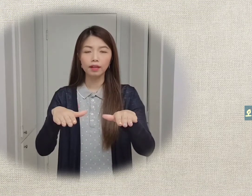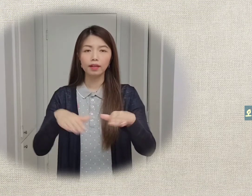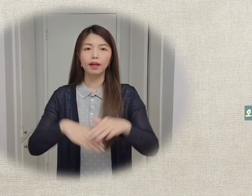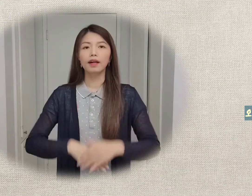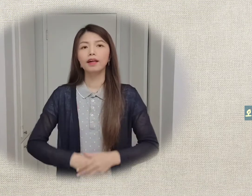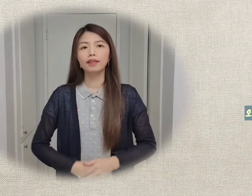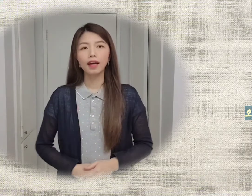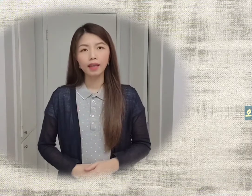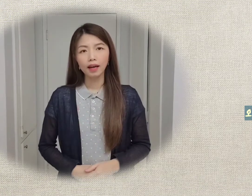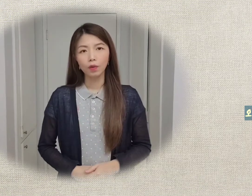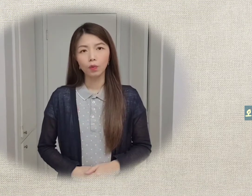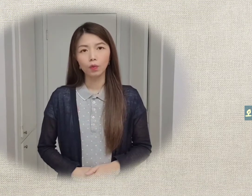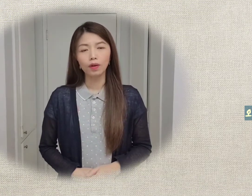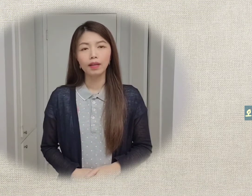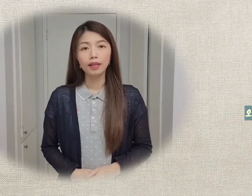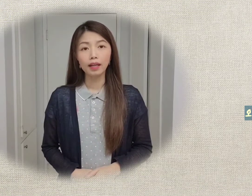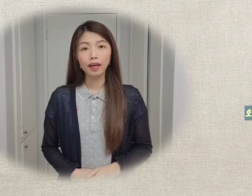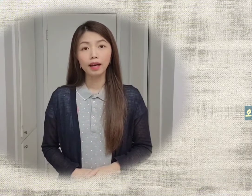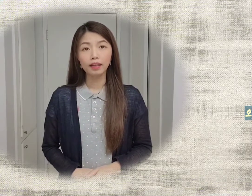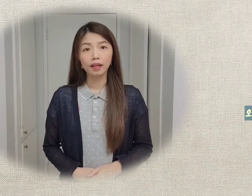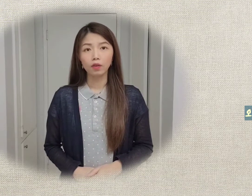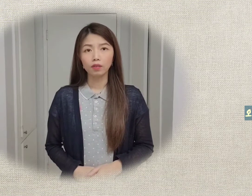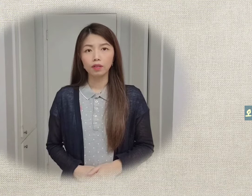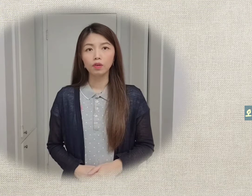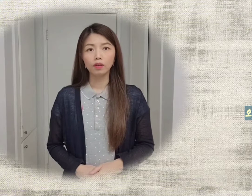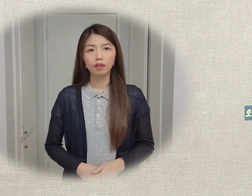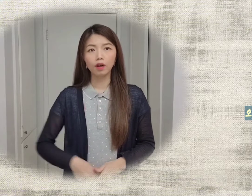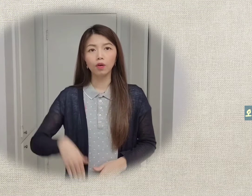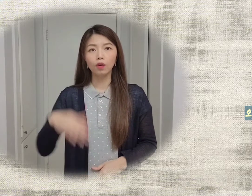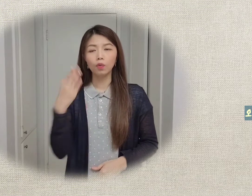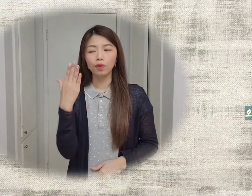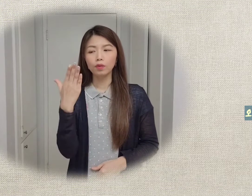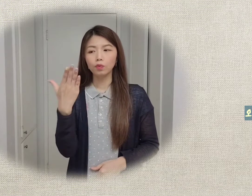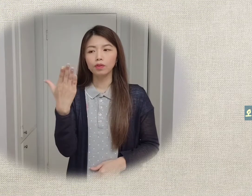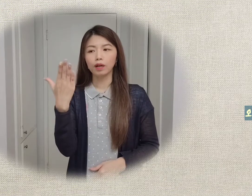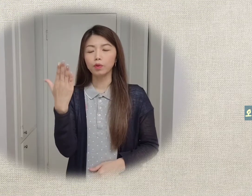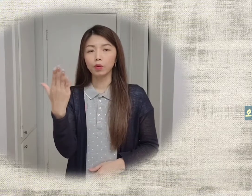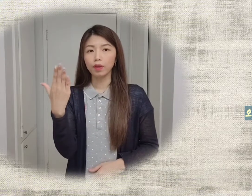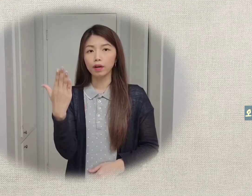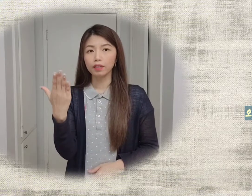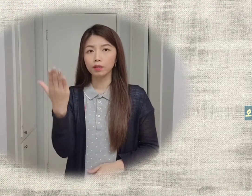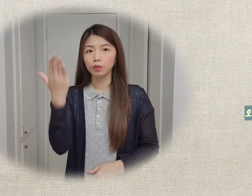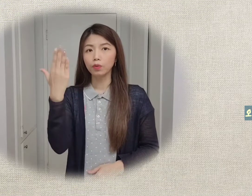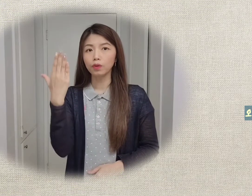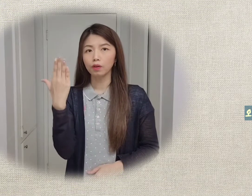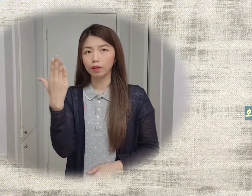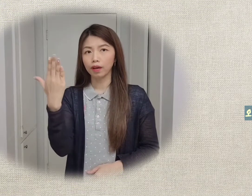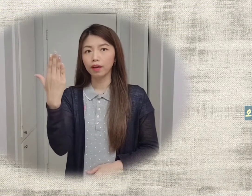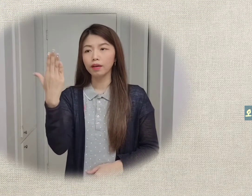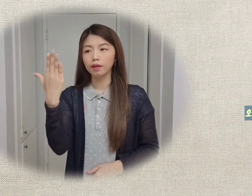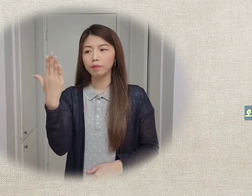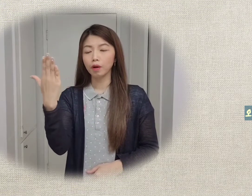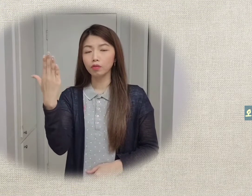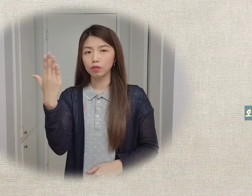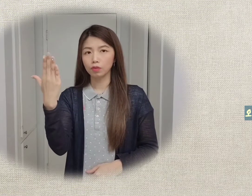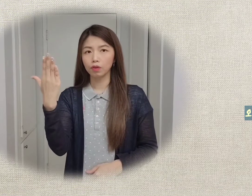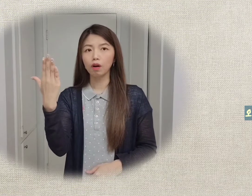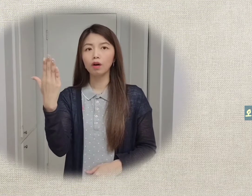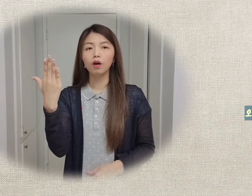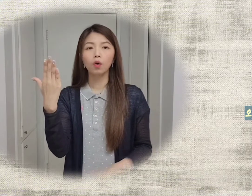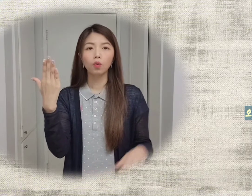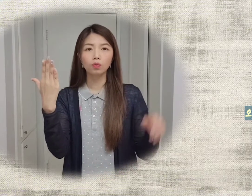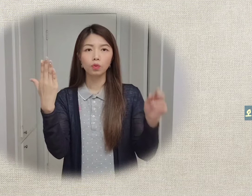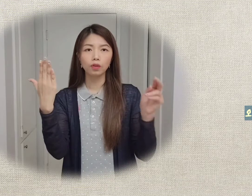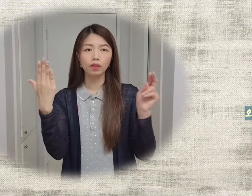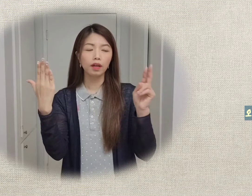오늘 찬양하고, 찬양하다 이런 뜻의 수어는요, 왼손을 악보라고 생각하시고 이렇게